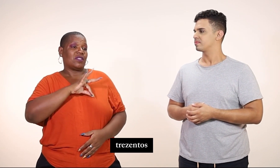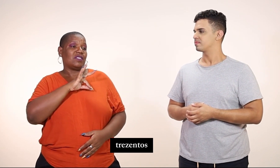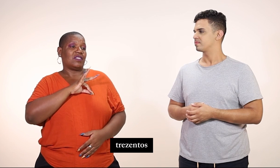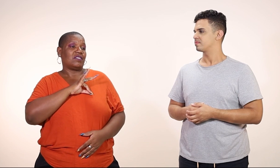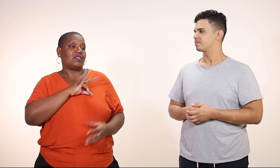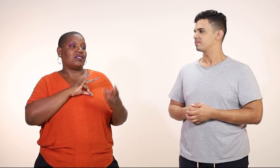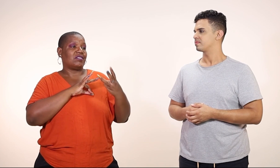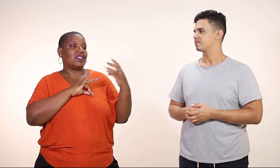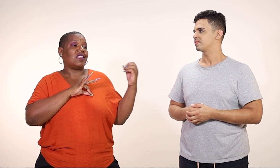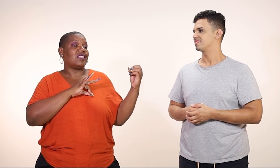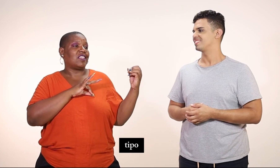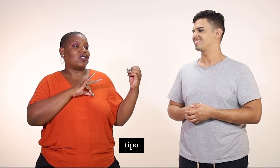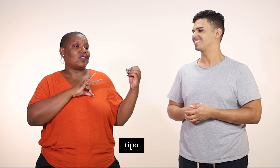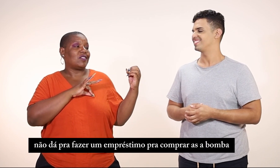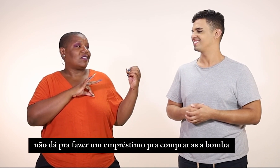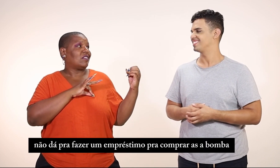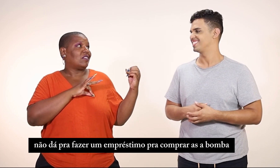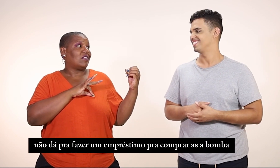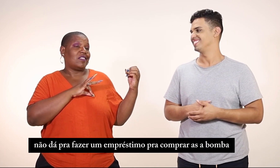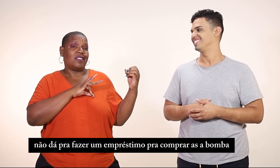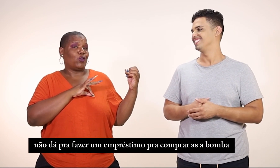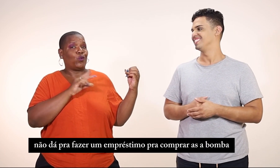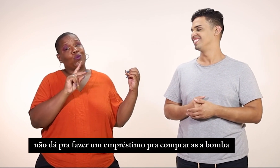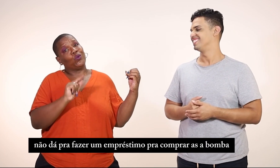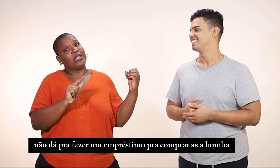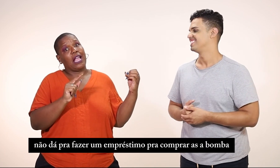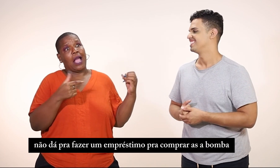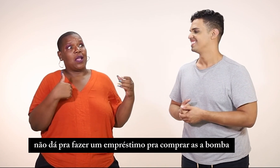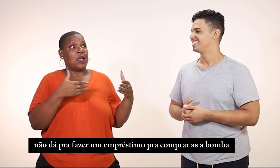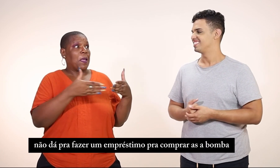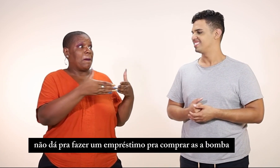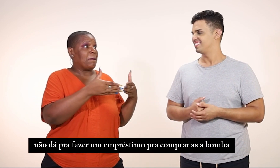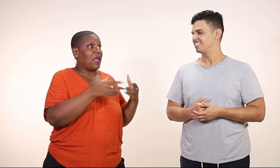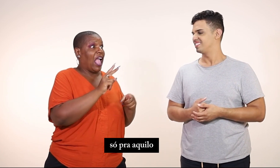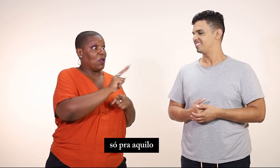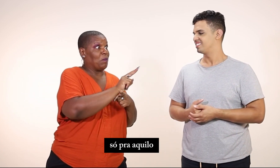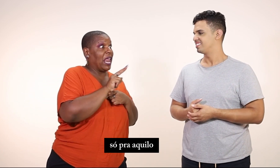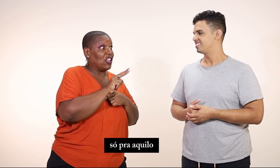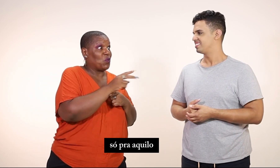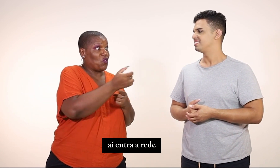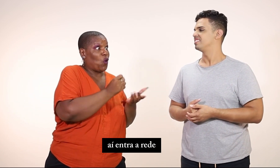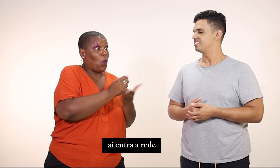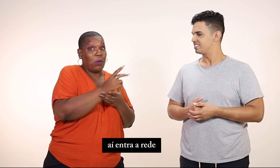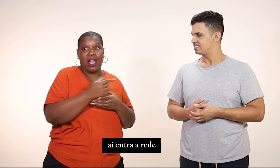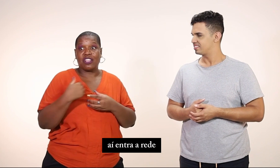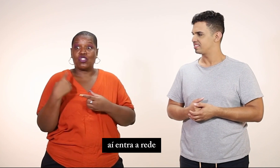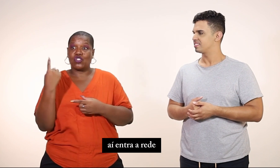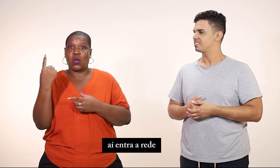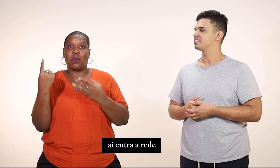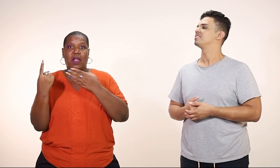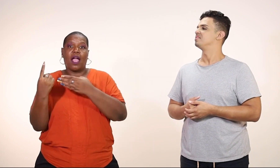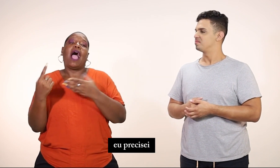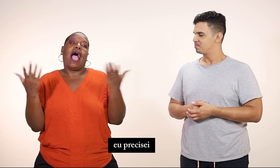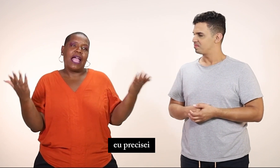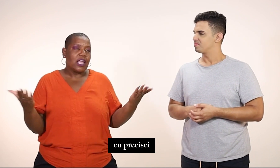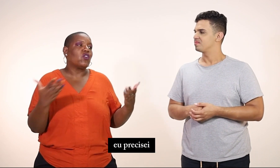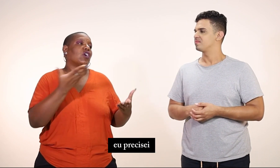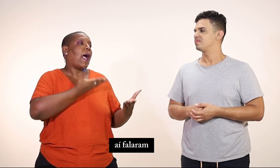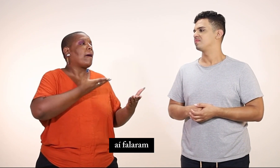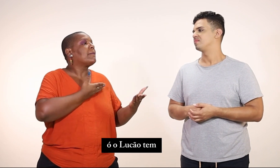300. Tipo, não dá pra fazer um empréstimo pra comprar a zabumba só pra aquilo. Aí entra a rede. Eu precisei, aí falaram, ó, o